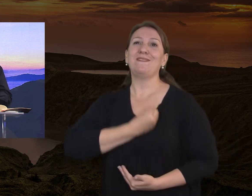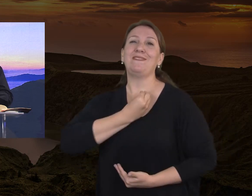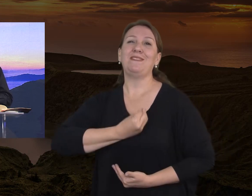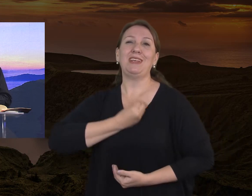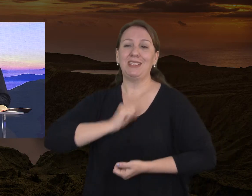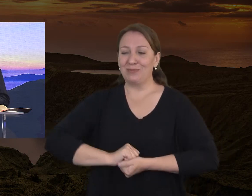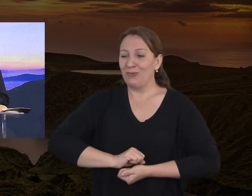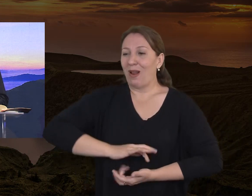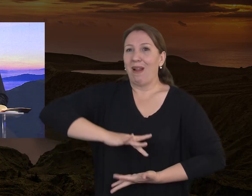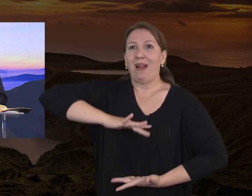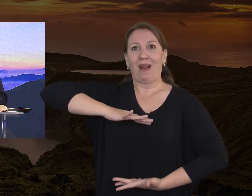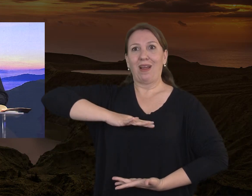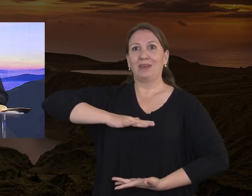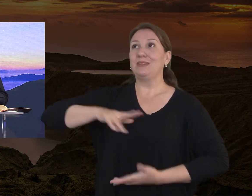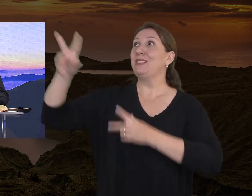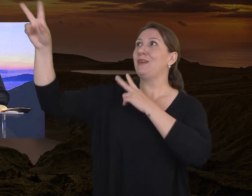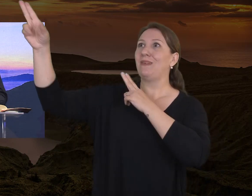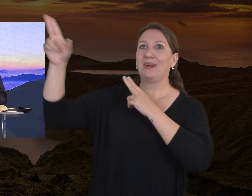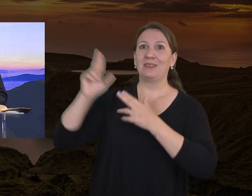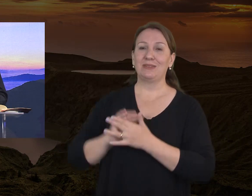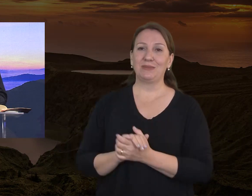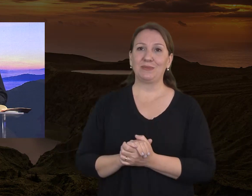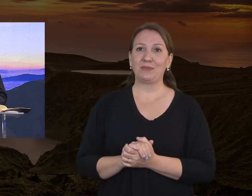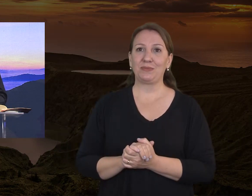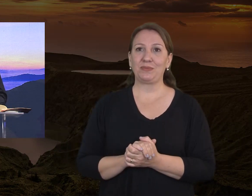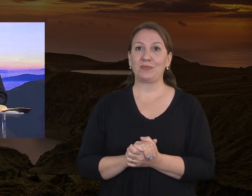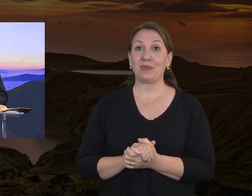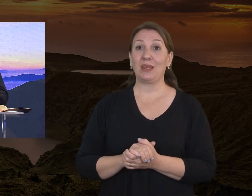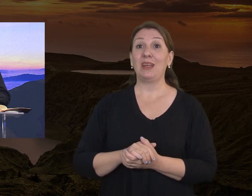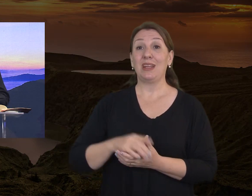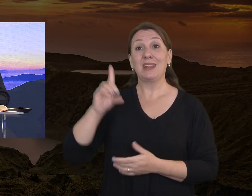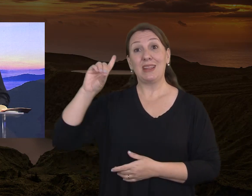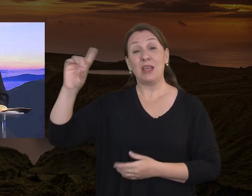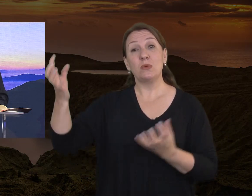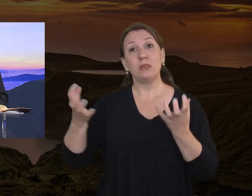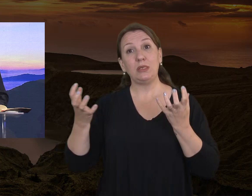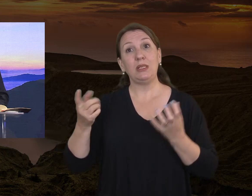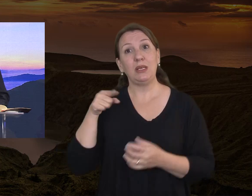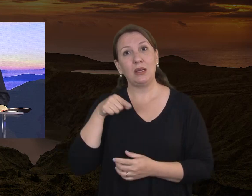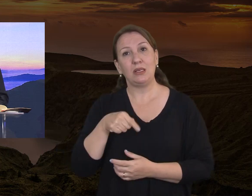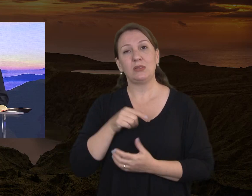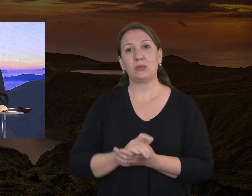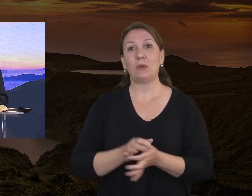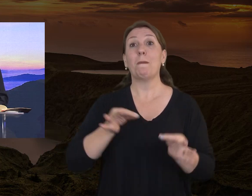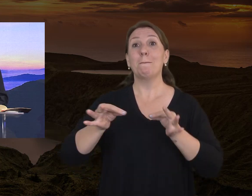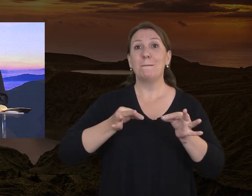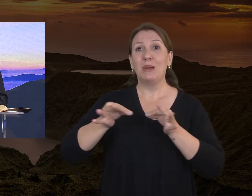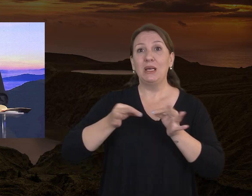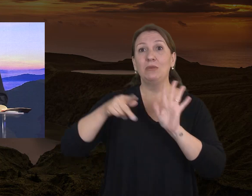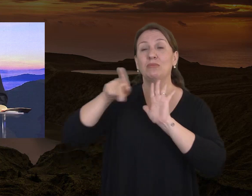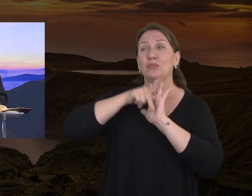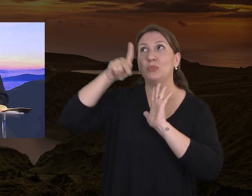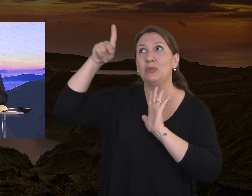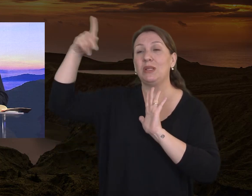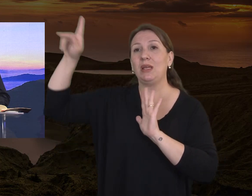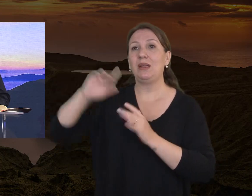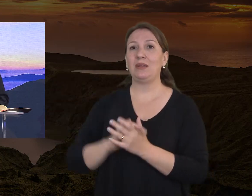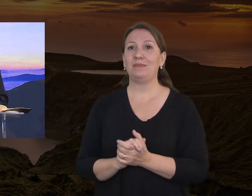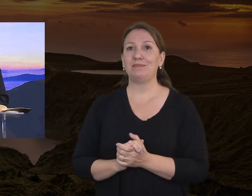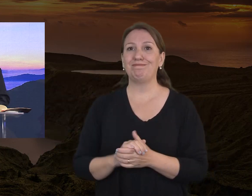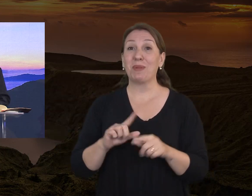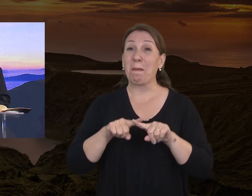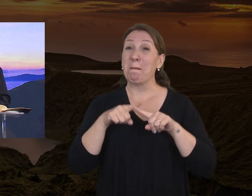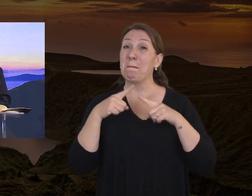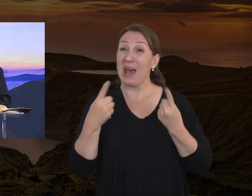a plenitude também do homem. Então esse era o propósito de Deus. Todavia, a serpente, né, veio para